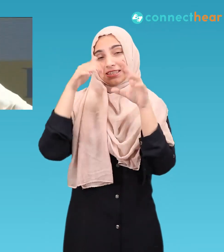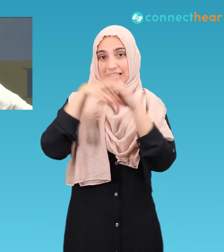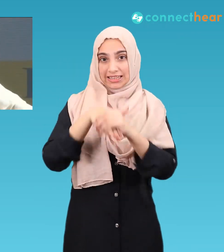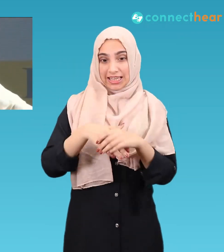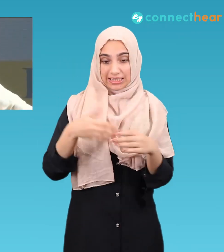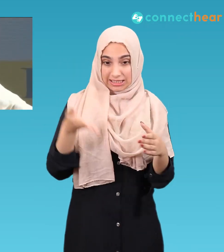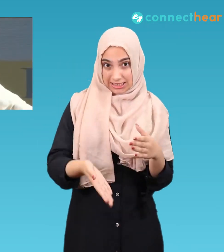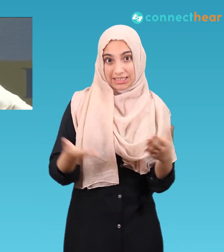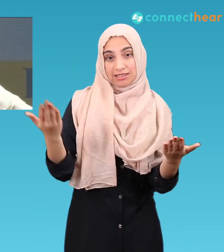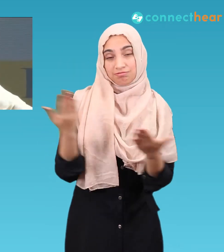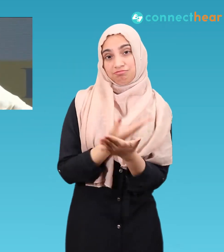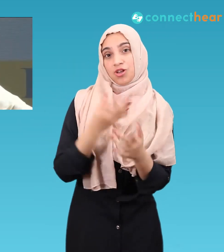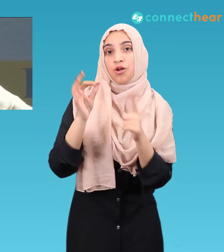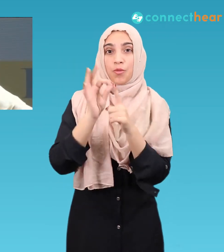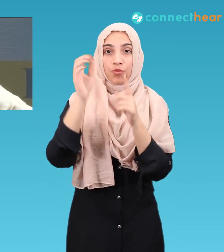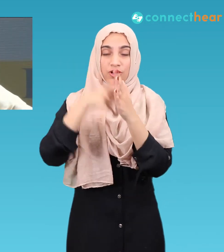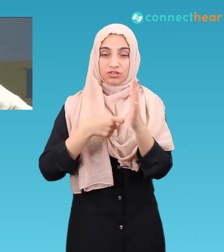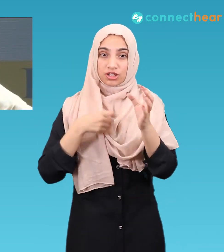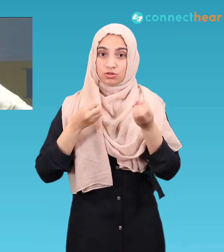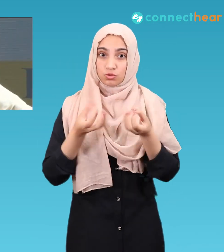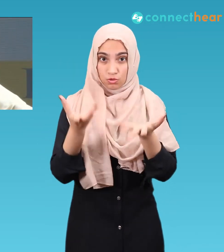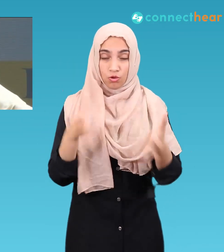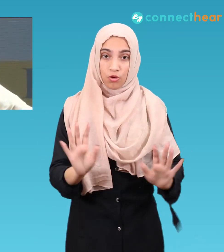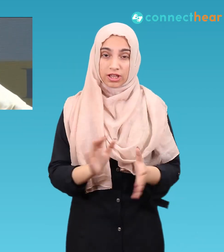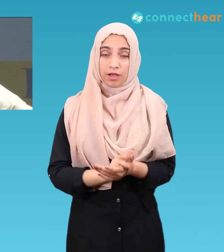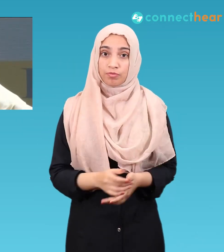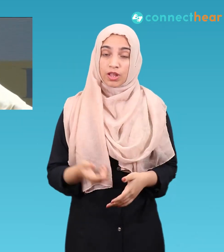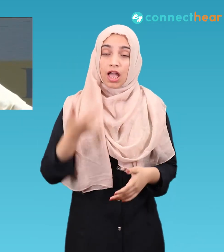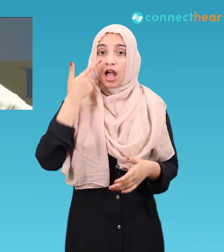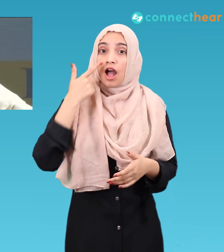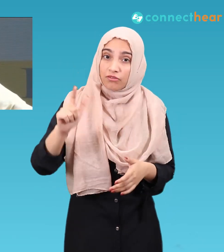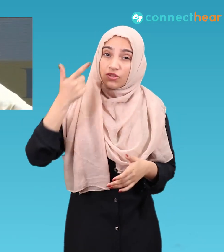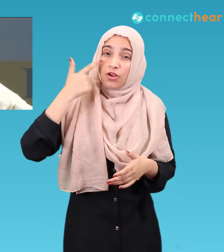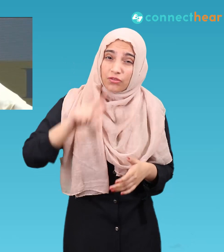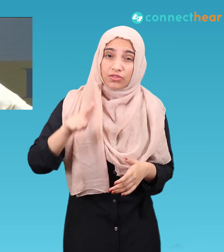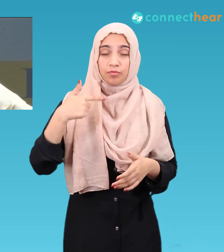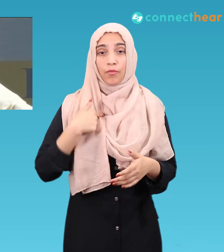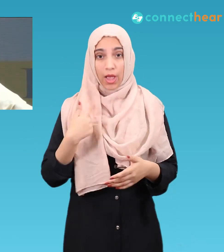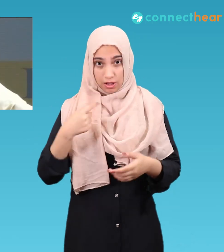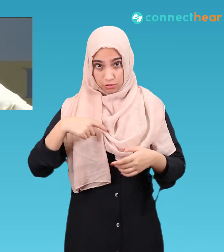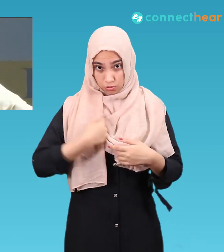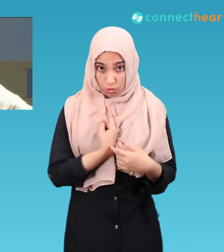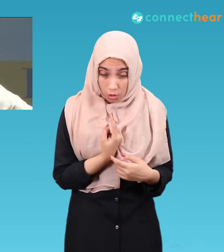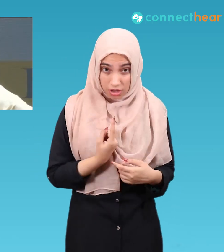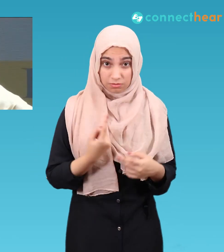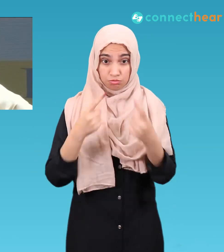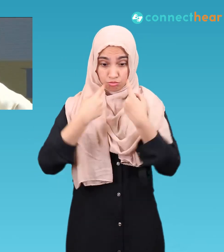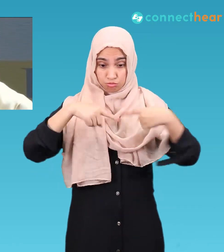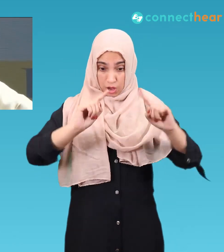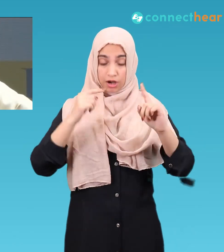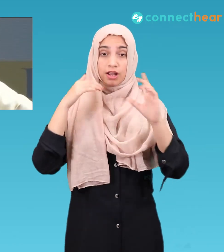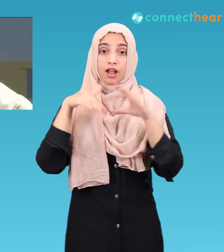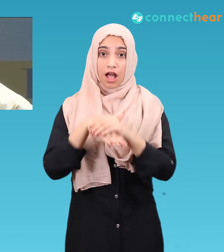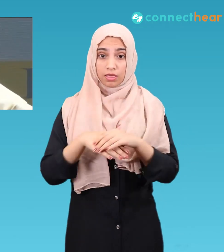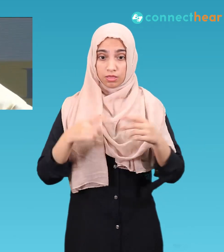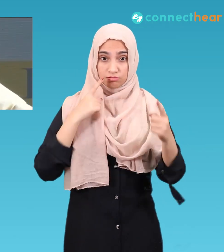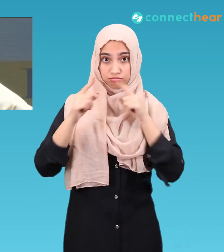ہیں۔ یہ خود ہر ہفتے میں میٹنگ لیتا ہوں اس کی کنسٹرکشن کی۔ آج پاکستان میں اس کے